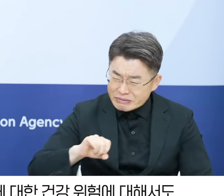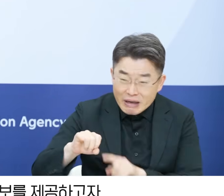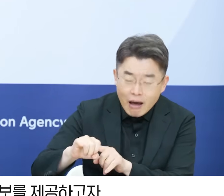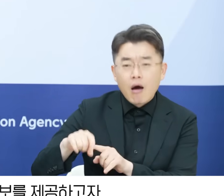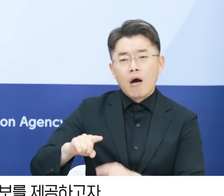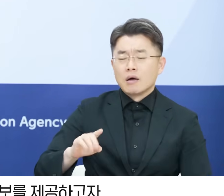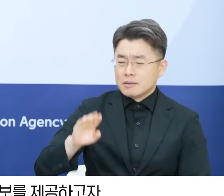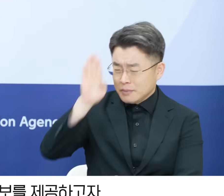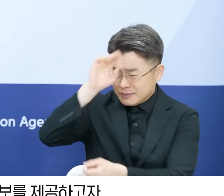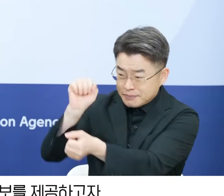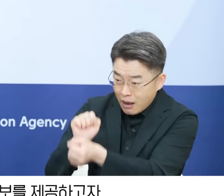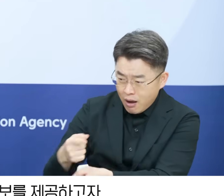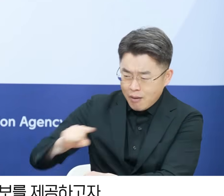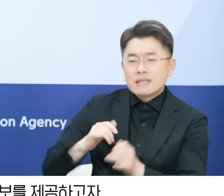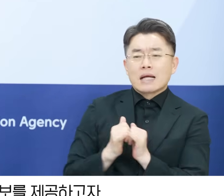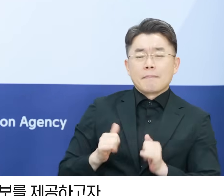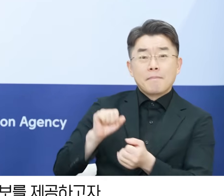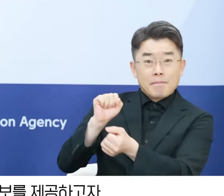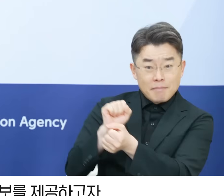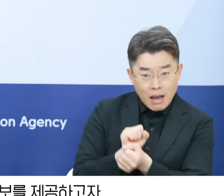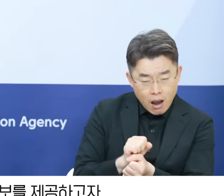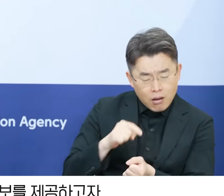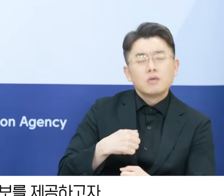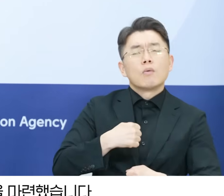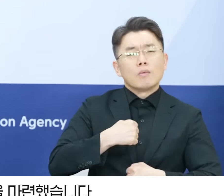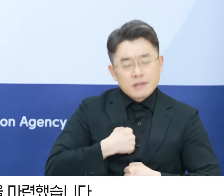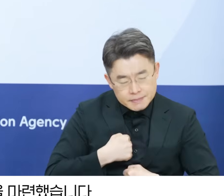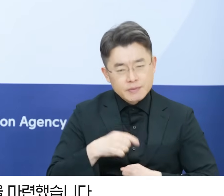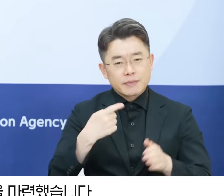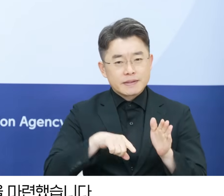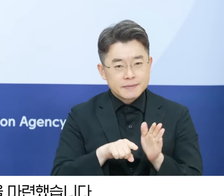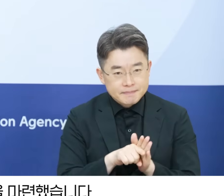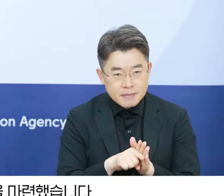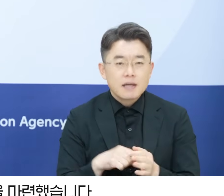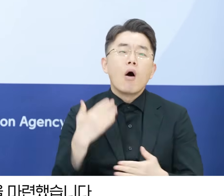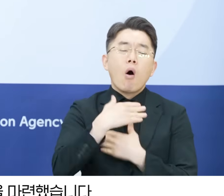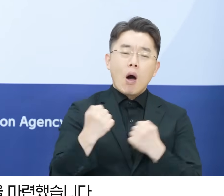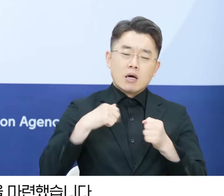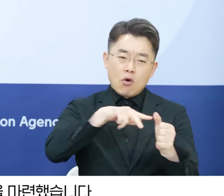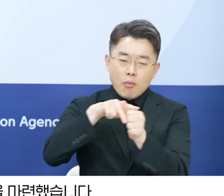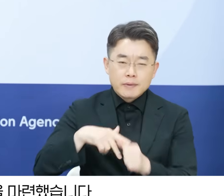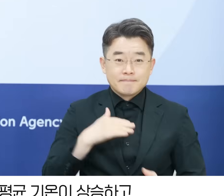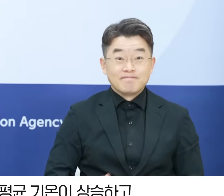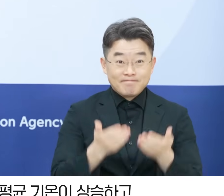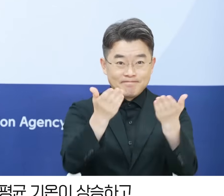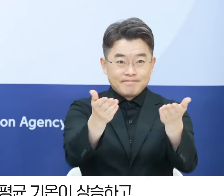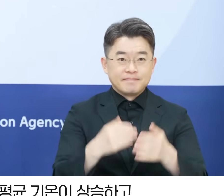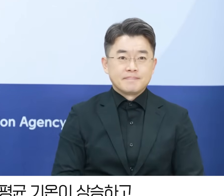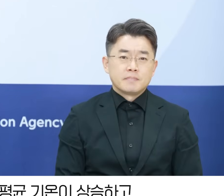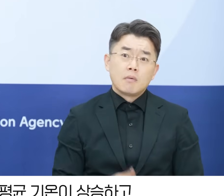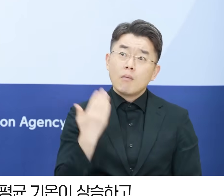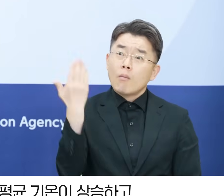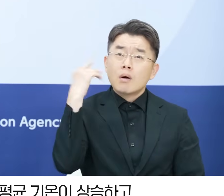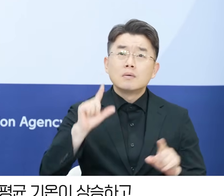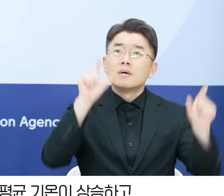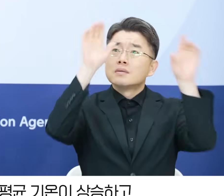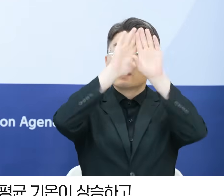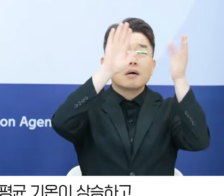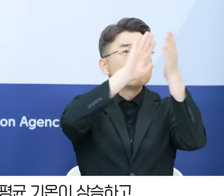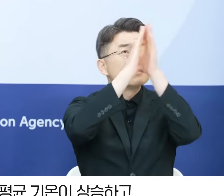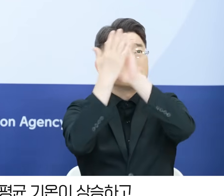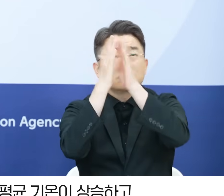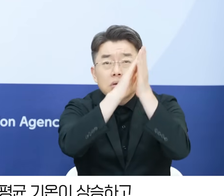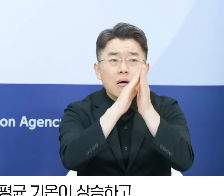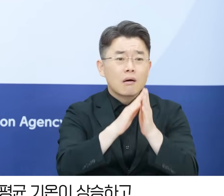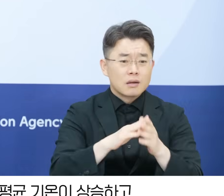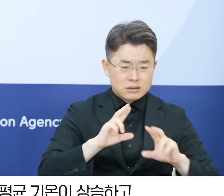대해서도 국민들께 필요한 정보를 제공하고자 오늘 건강 브리핑을 마련했습니다. 최근 기후 변화로 인해서 평균